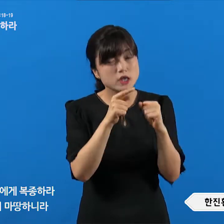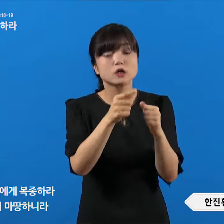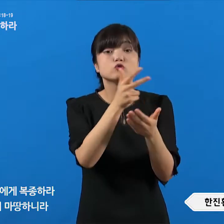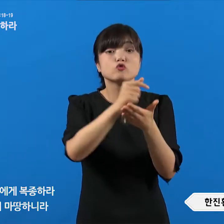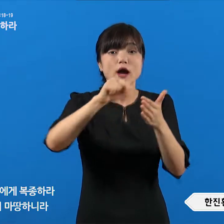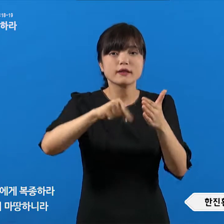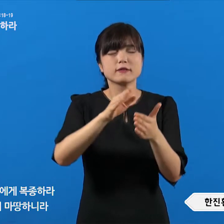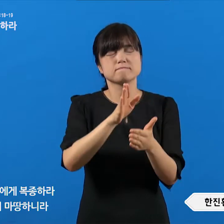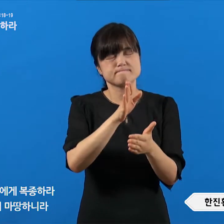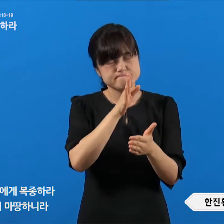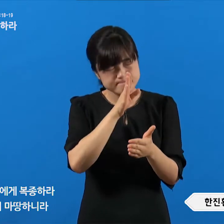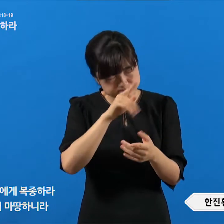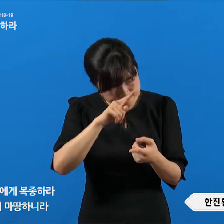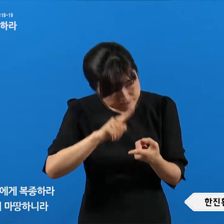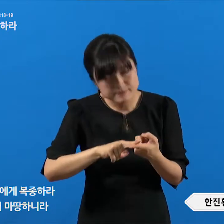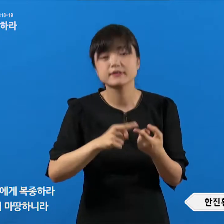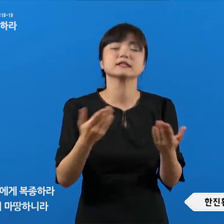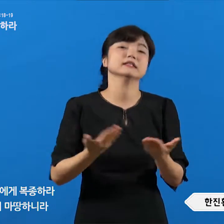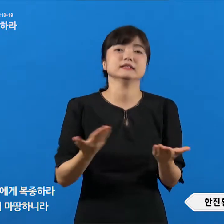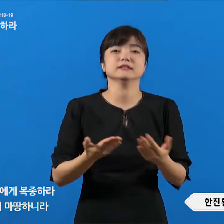주 안에서 마땅하니라.